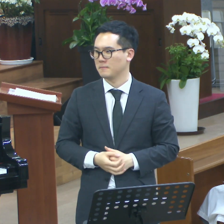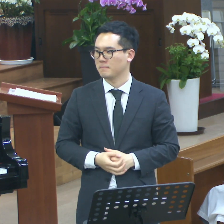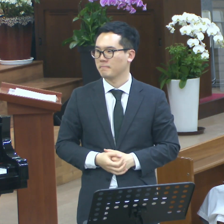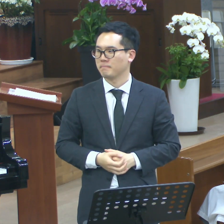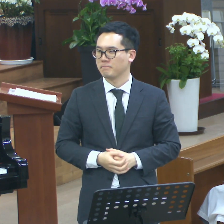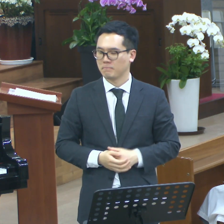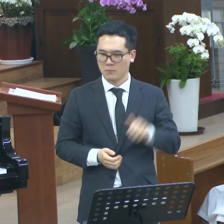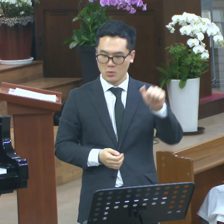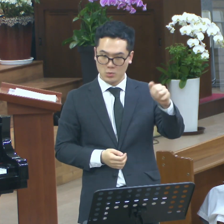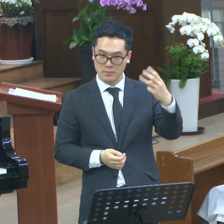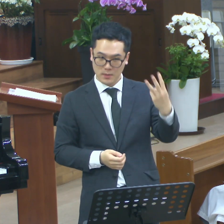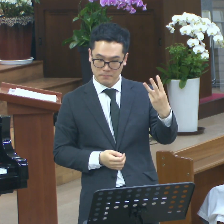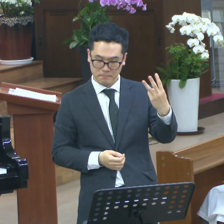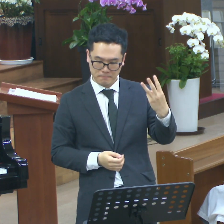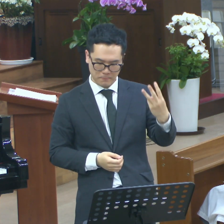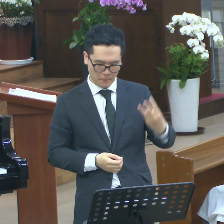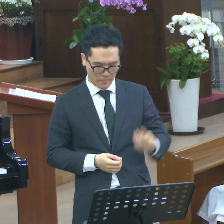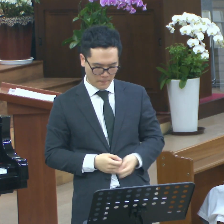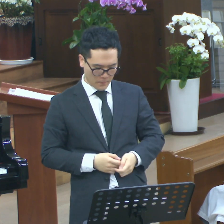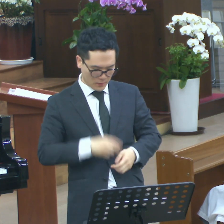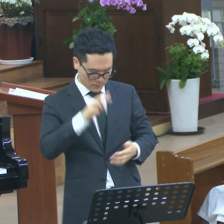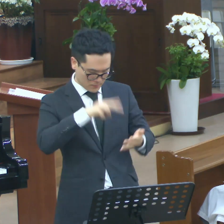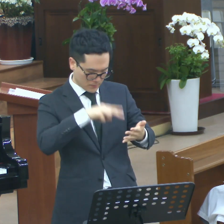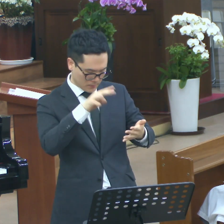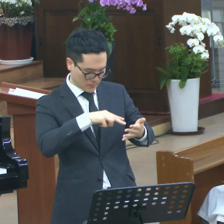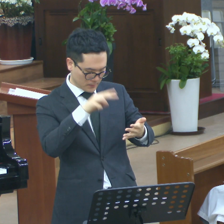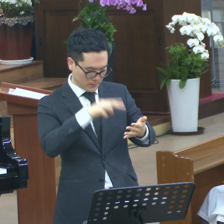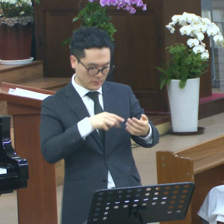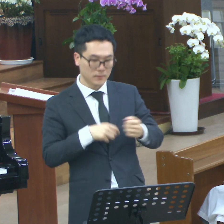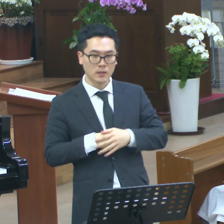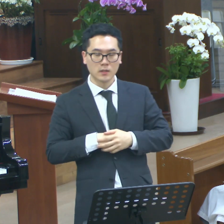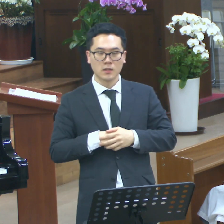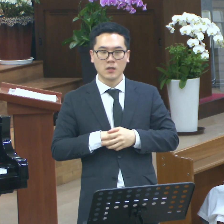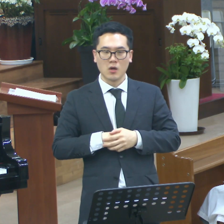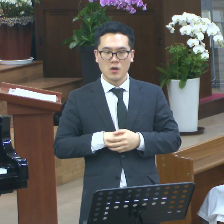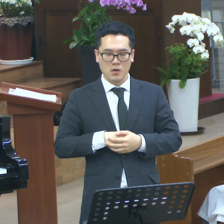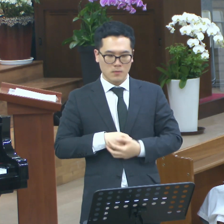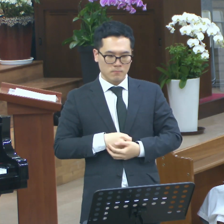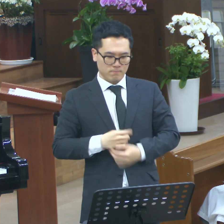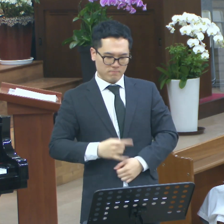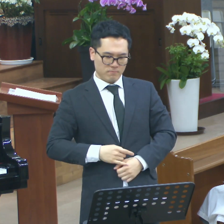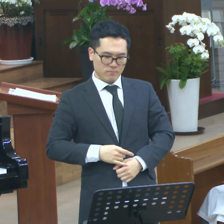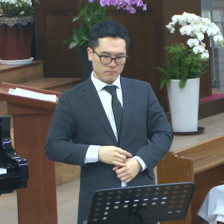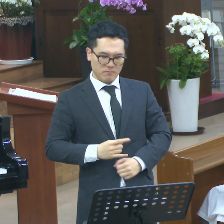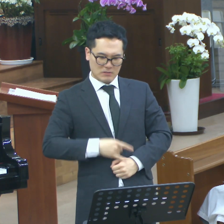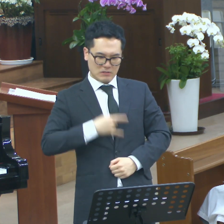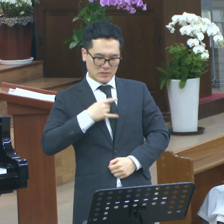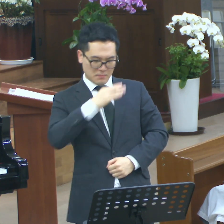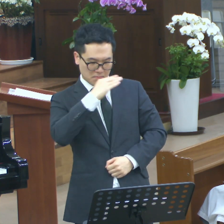53절을 직역을 해보면 불경건한 자들이 토라를 거절하는 것으로 인해 나는 맹렬한 분노에 매여